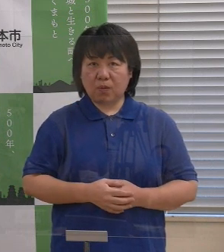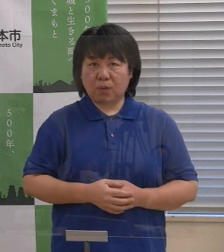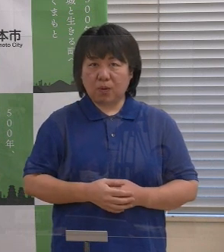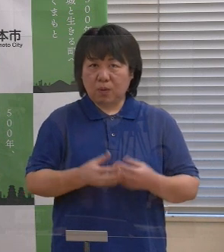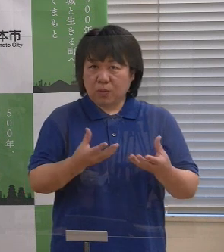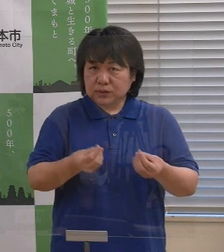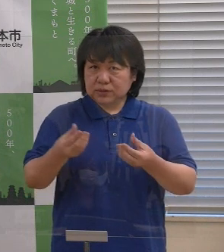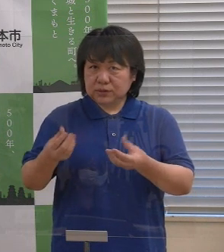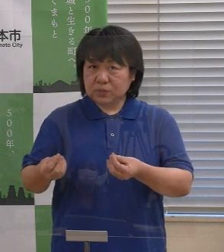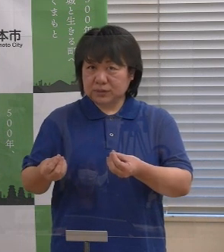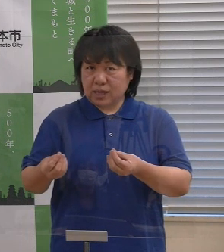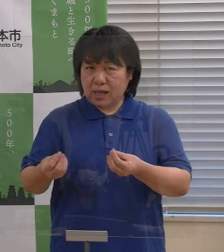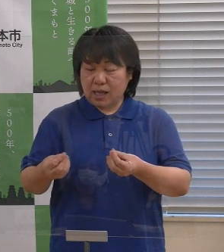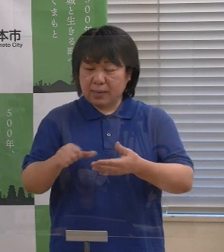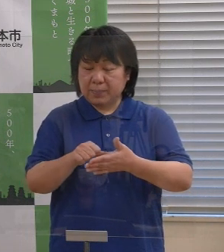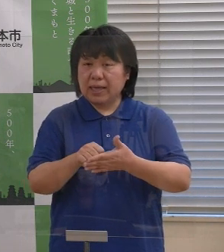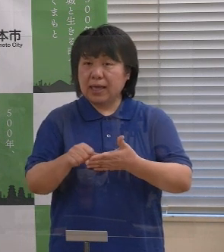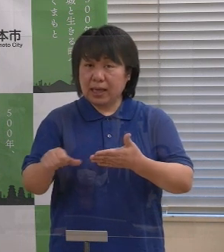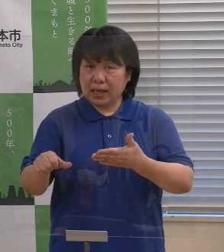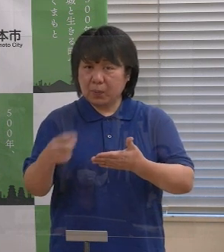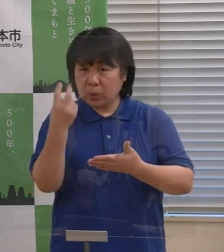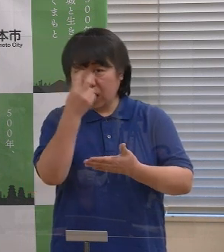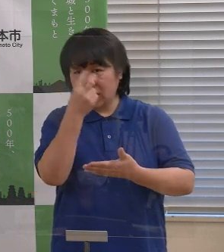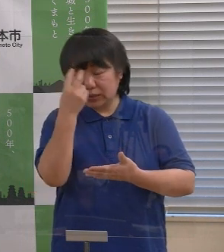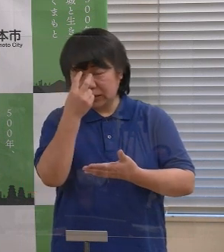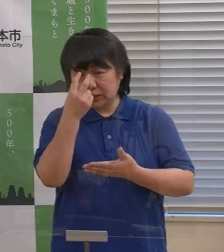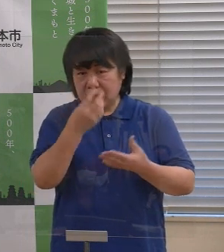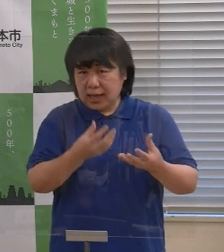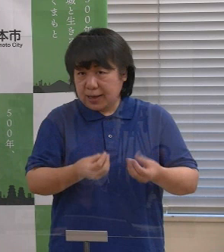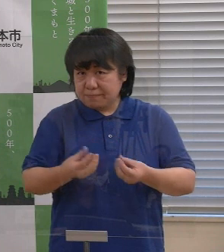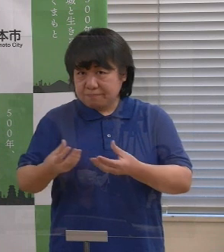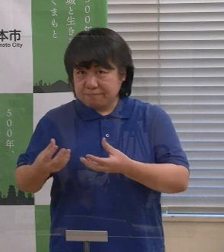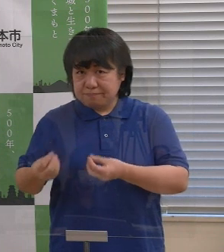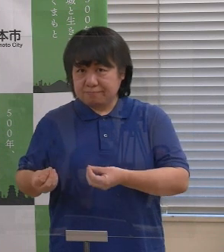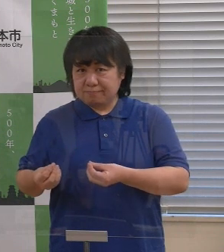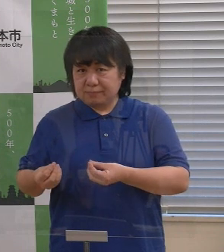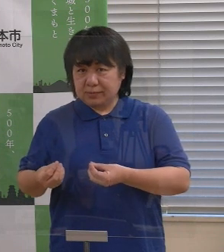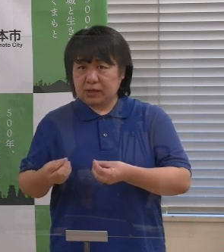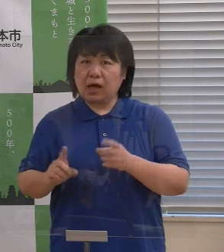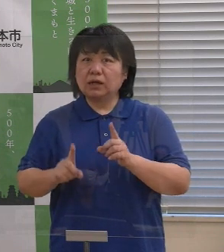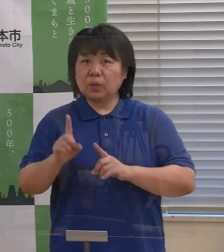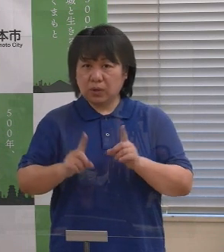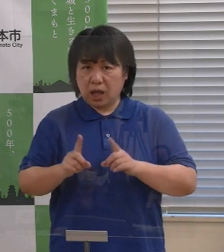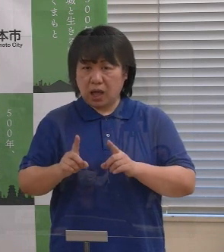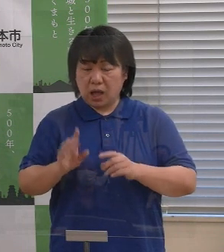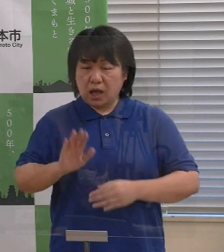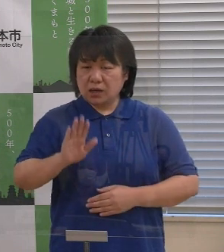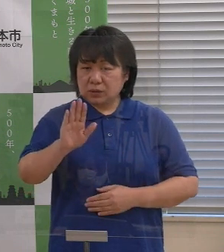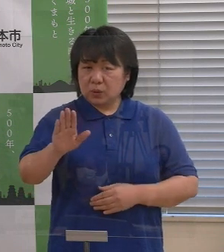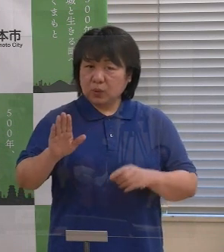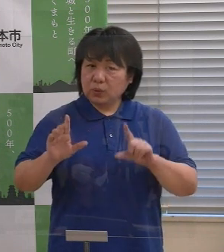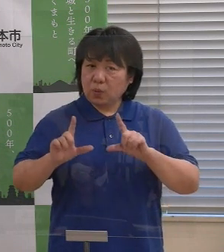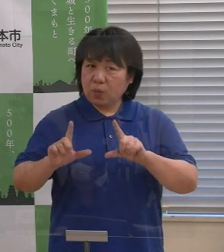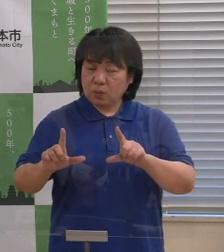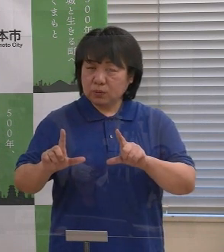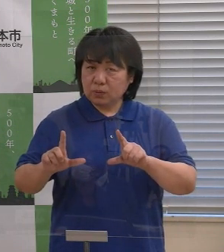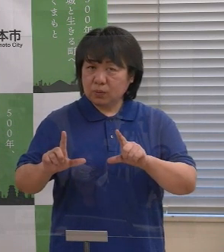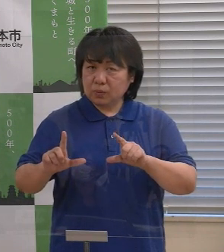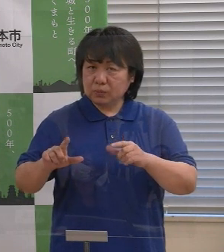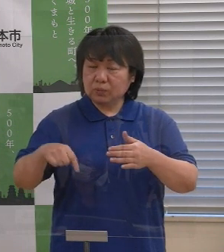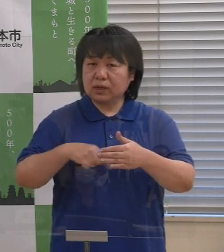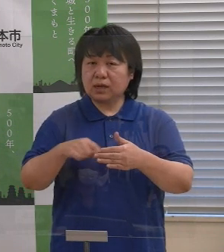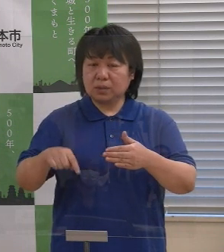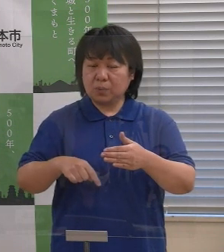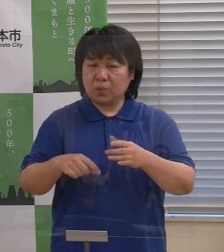きちんとしたそういう名簿管理が徹底しているかどうかということについてですね、その後の報道でも、例えば